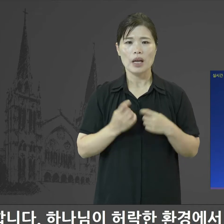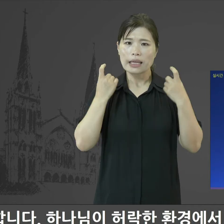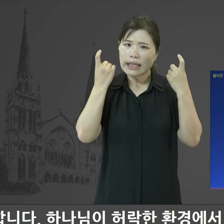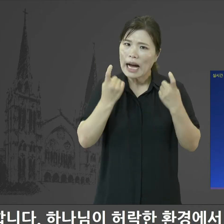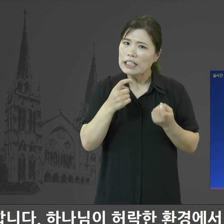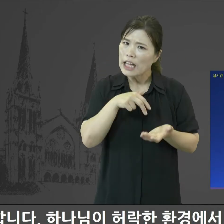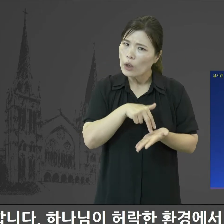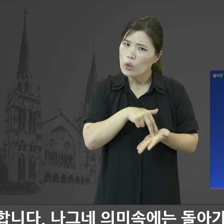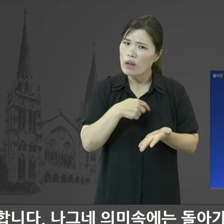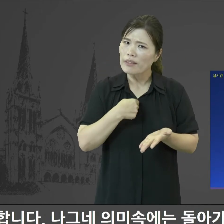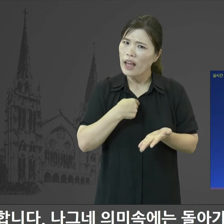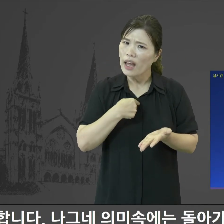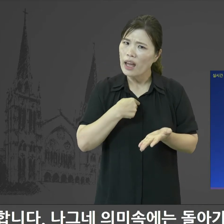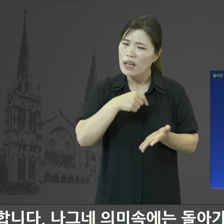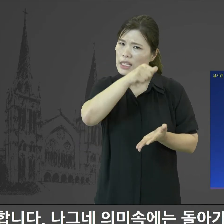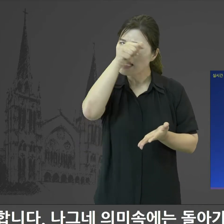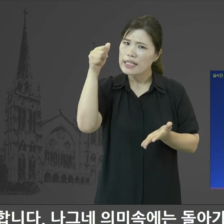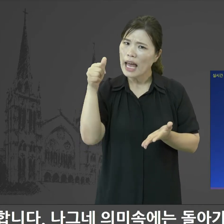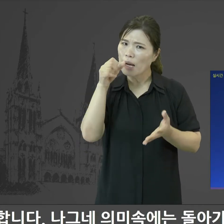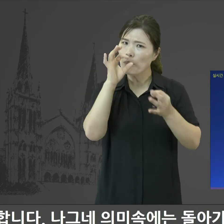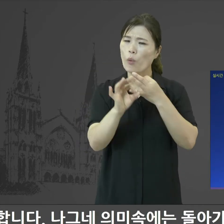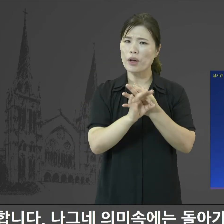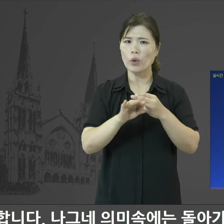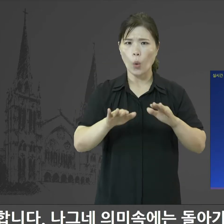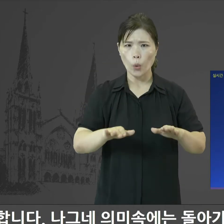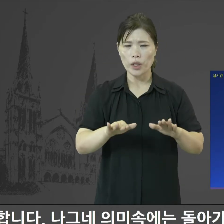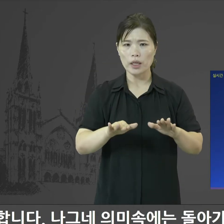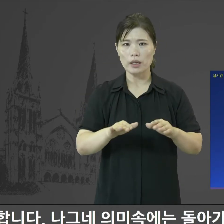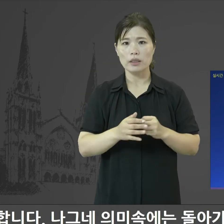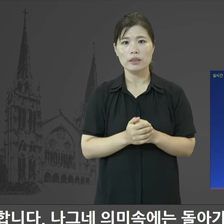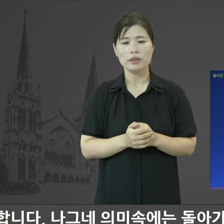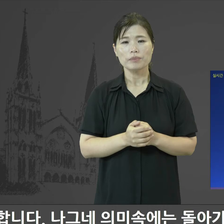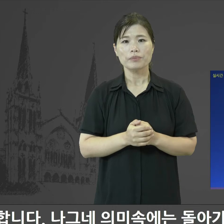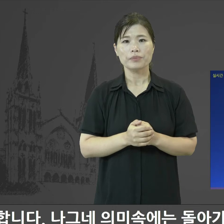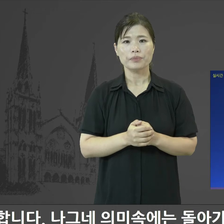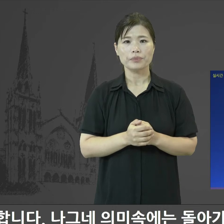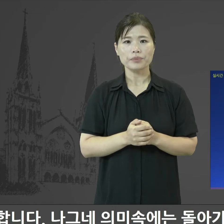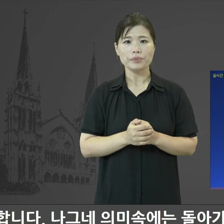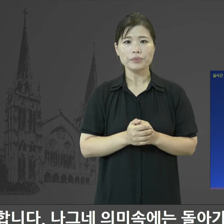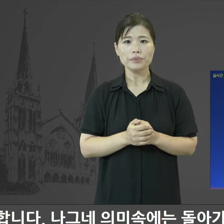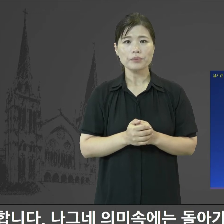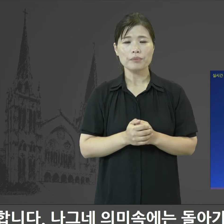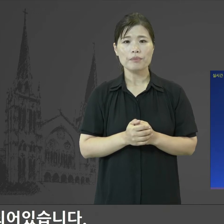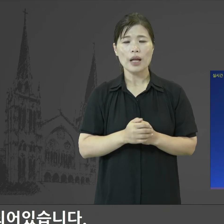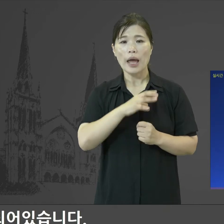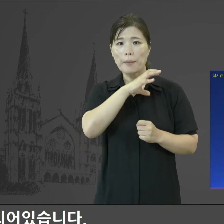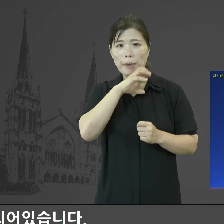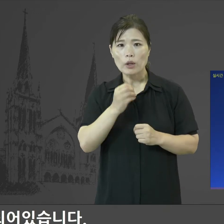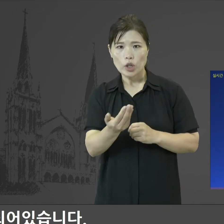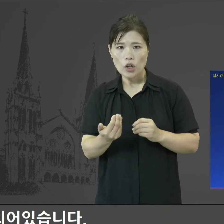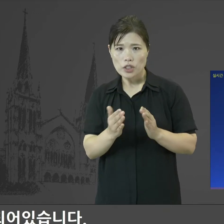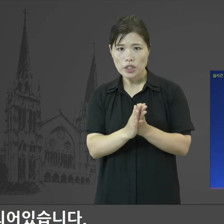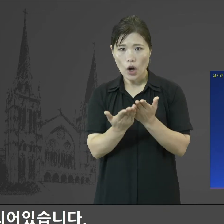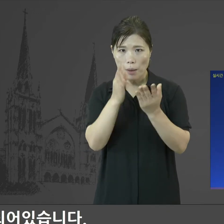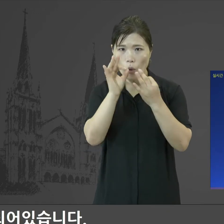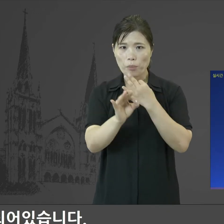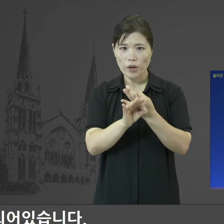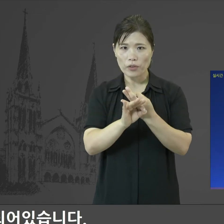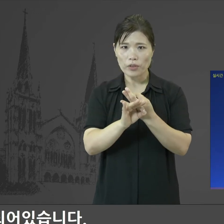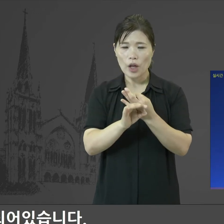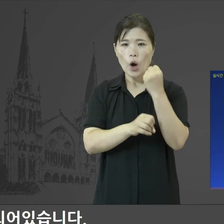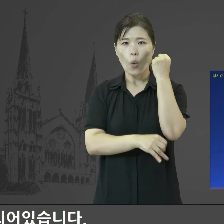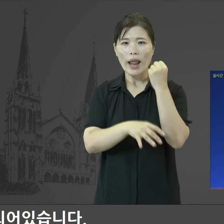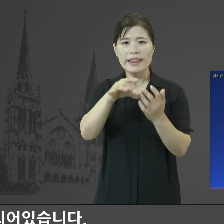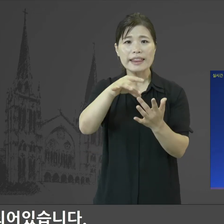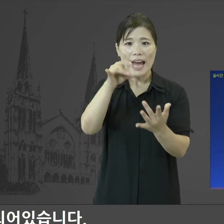나그네로서의 우리 인생의 특별함이 오늘 본문의 원어상의 의미에 보면 더 잘 나타나 있습니다. 본래 택하심을 받았다는 표현은